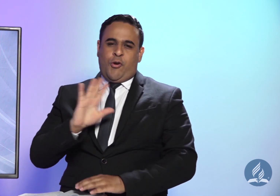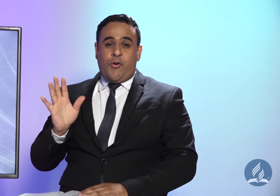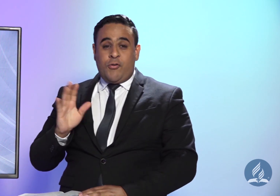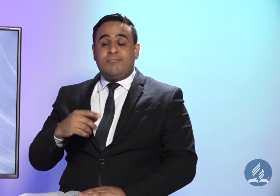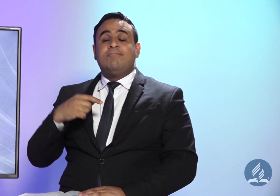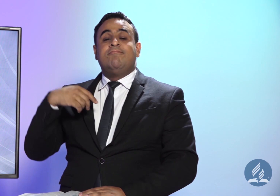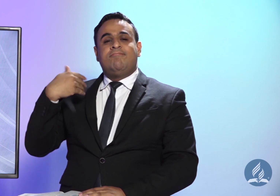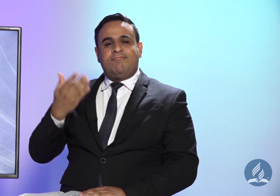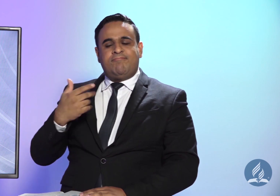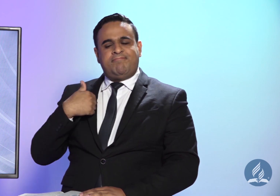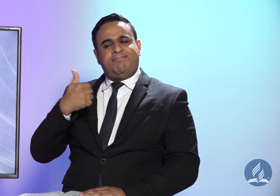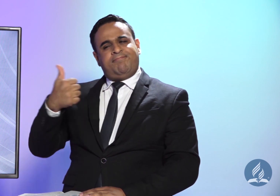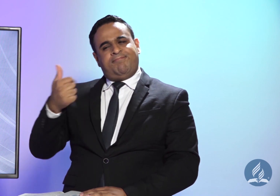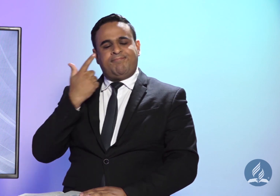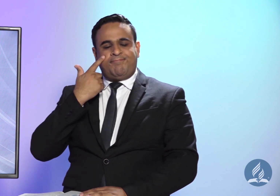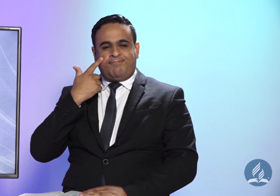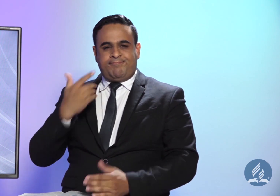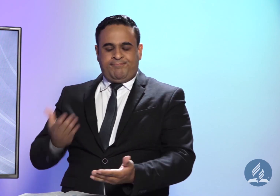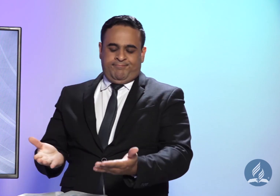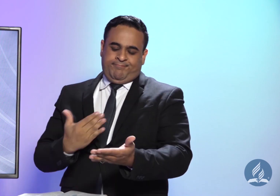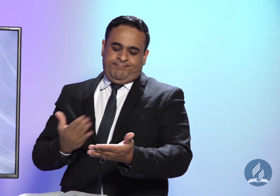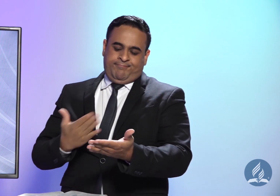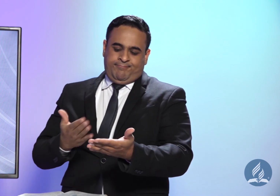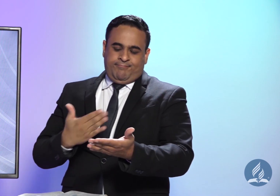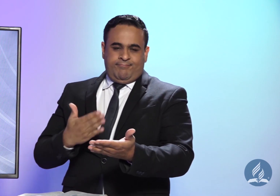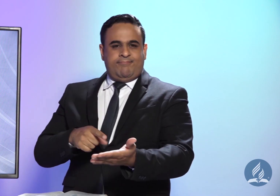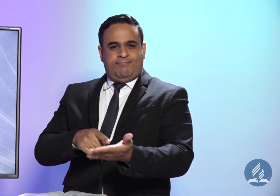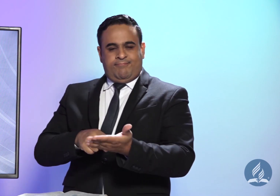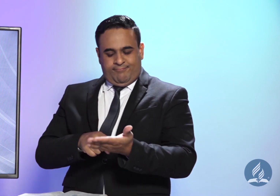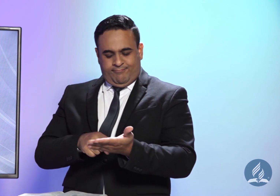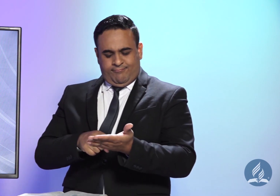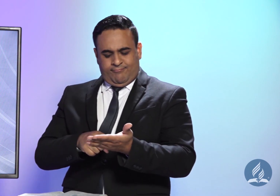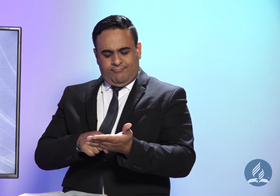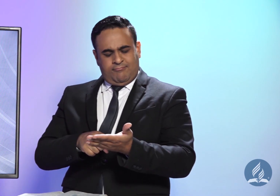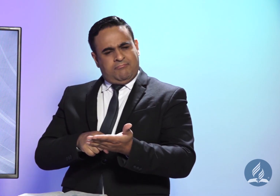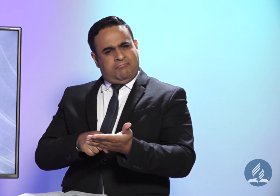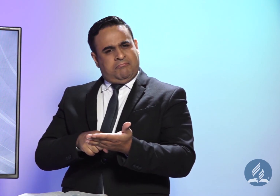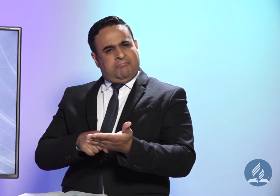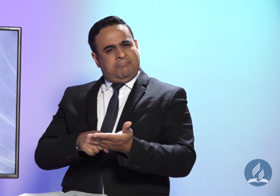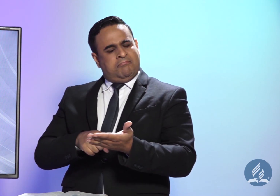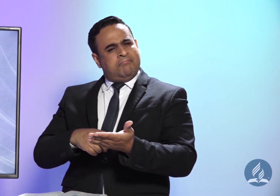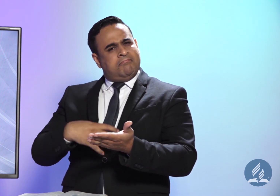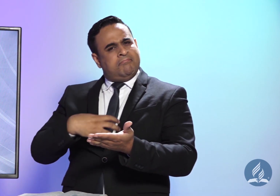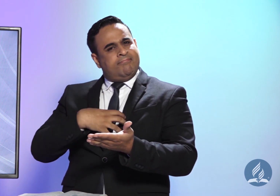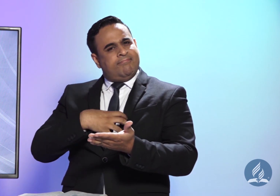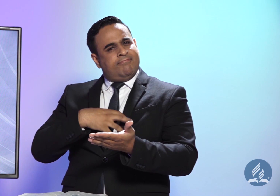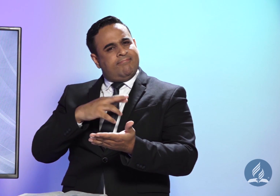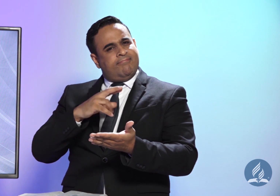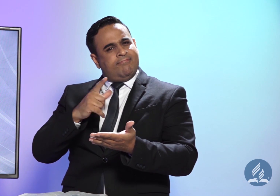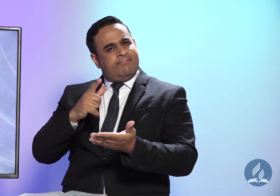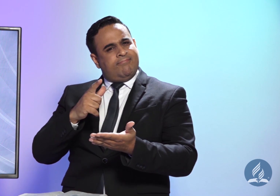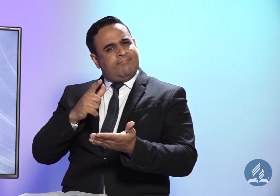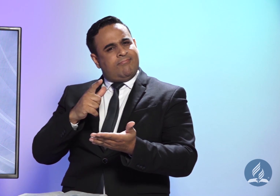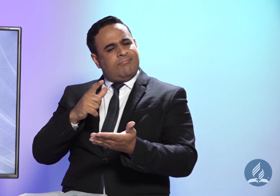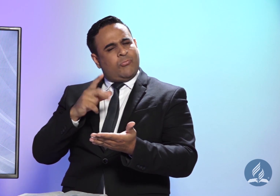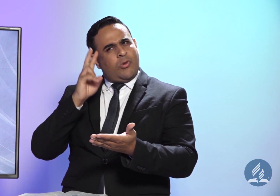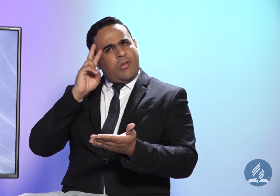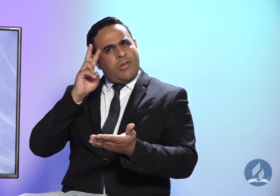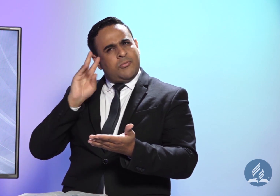E então eu não consegui encontrar na Bíblia o termo de que o domingo é um dia sagrado. Foi então que ele pegou